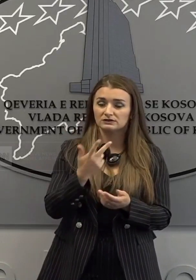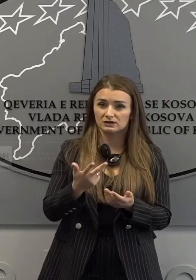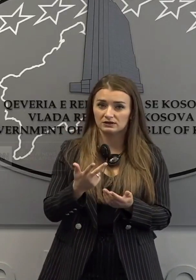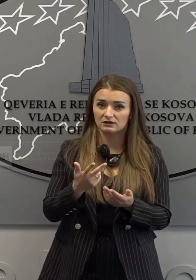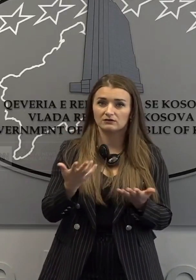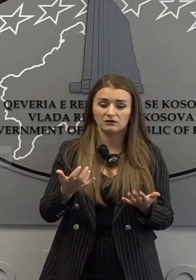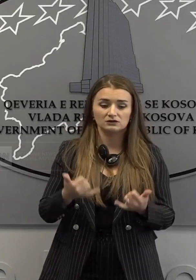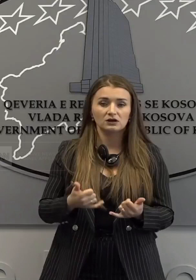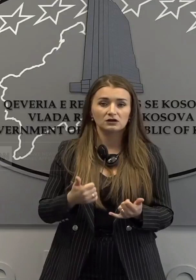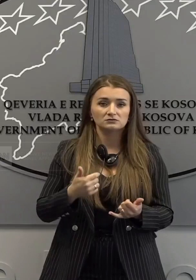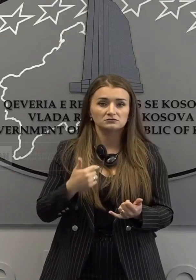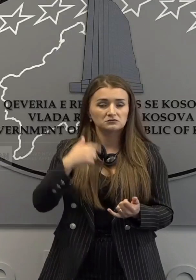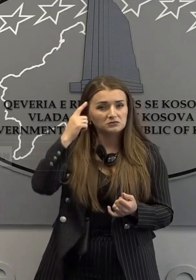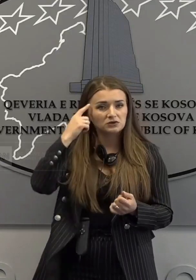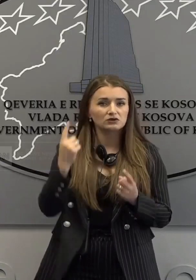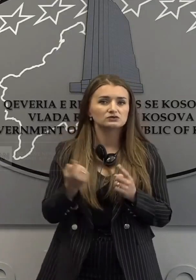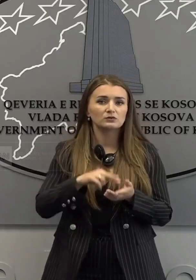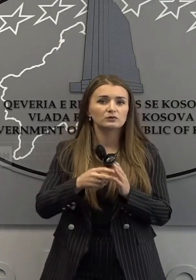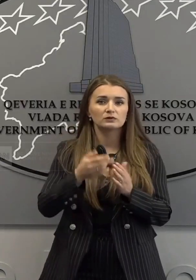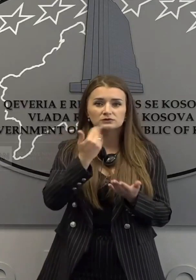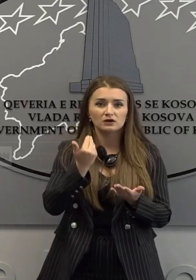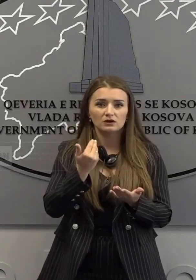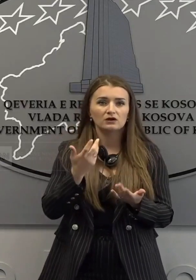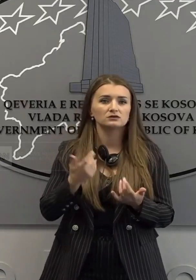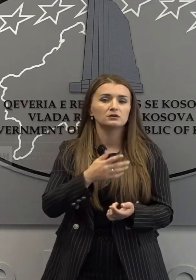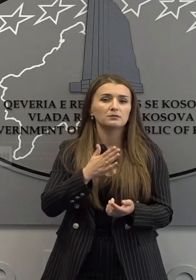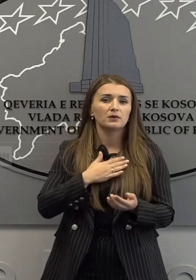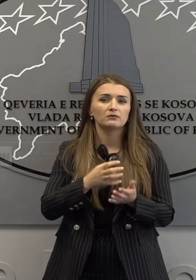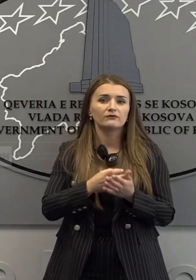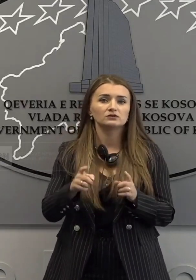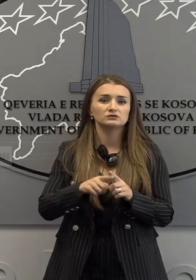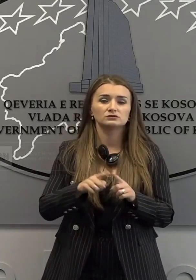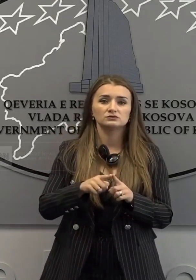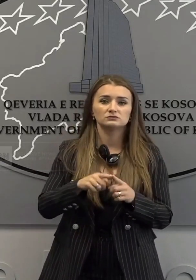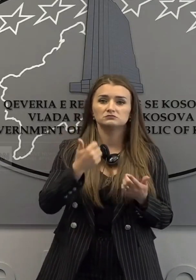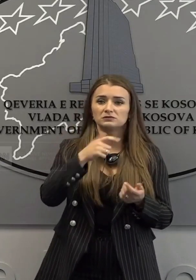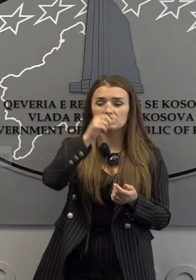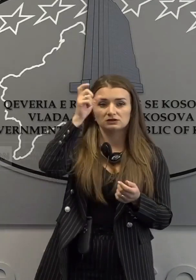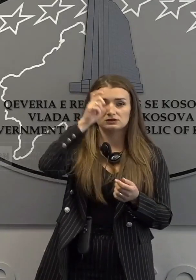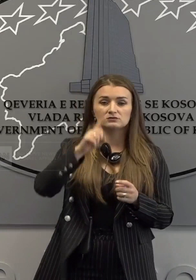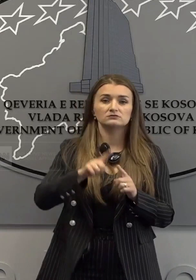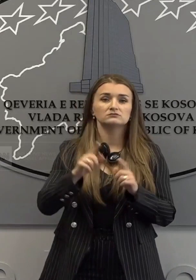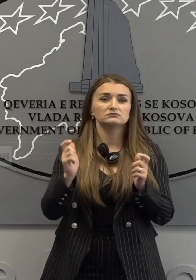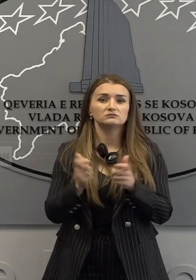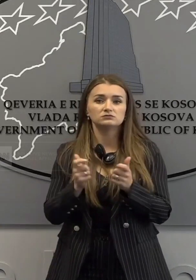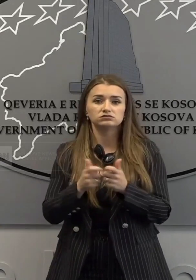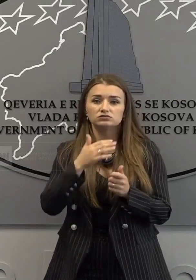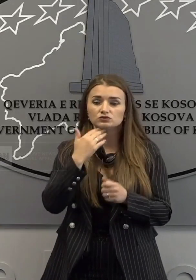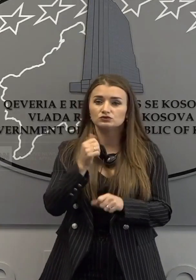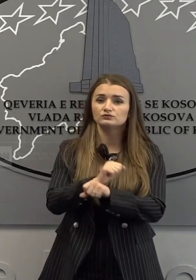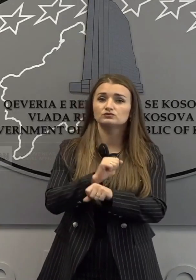ndodheshim në këtë gjendje. Sot arrestimet në mas që i bën Serbia, të qytetarëve të vendit